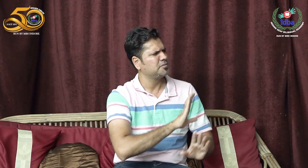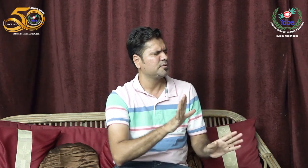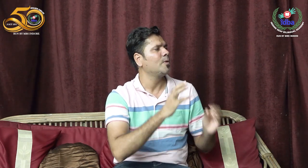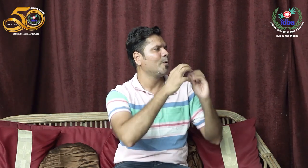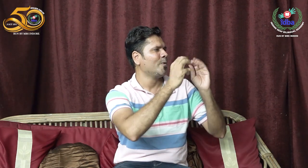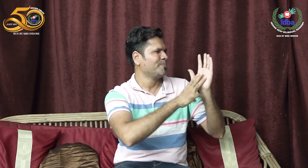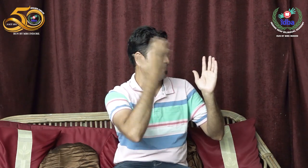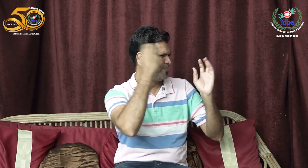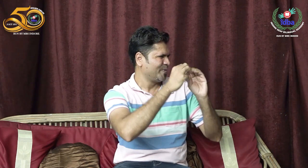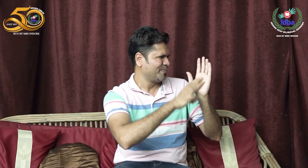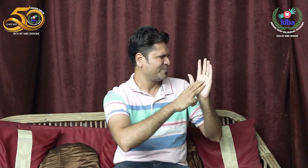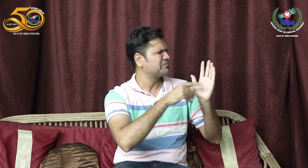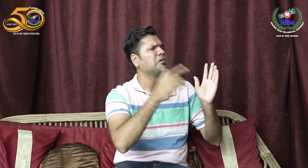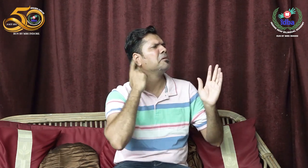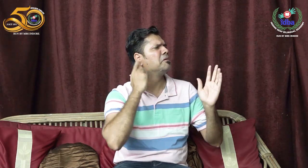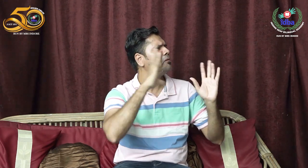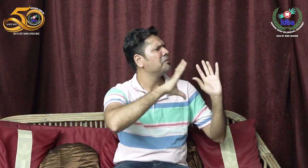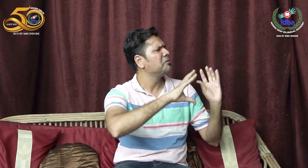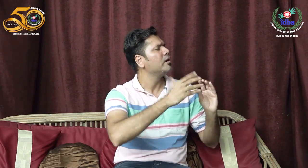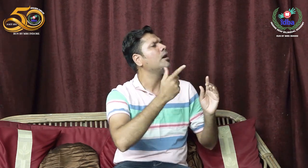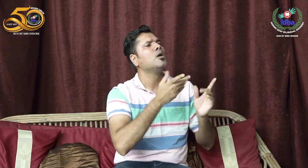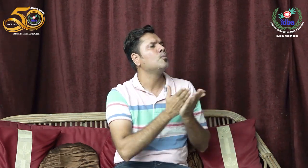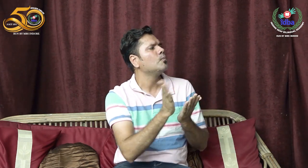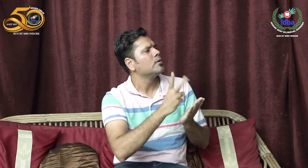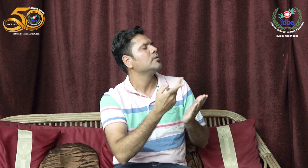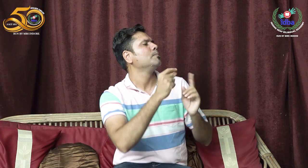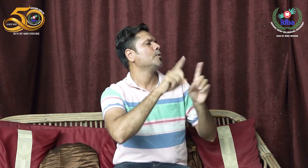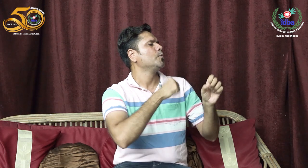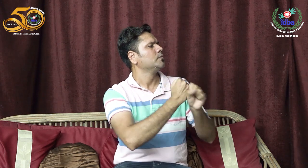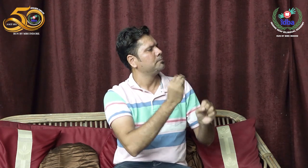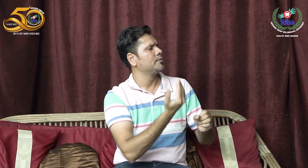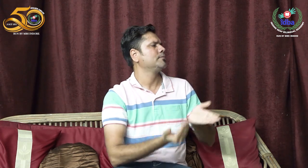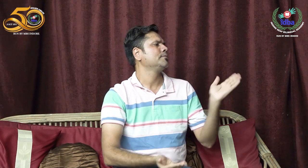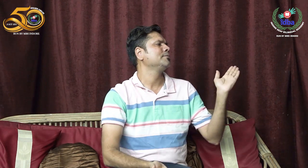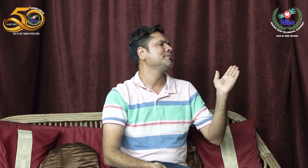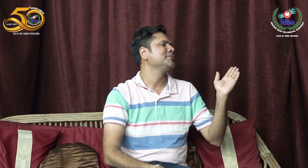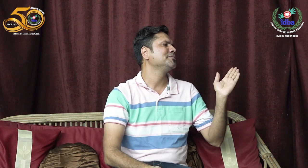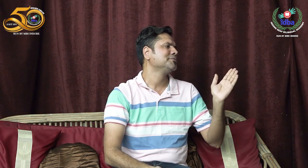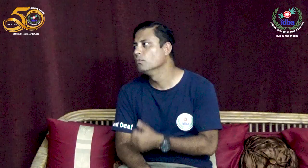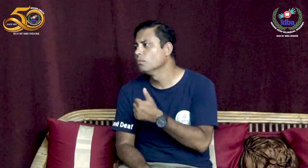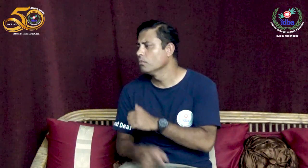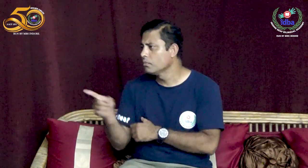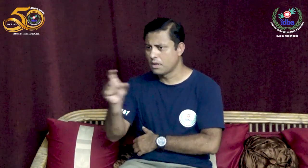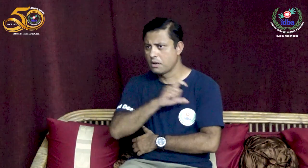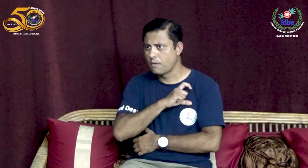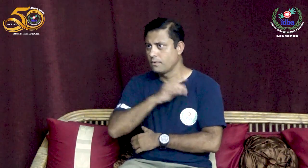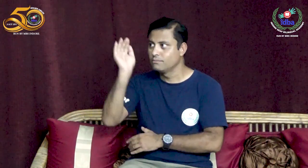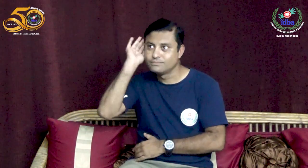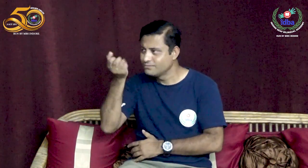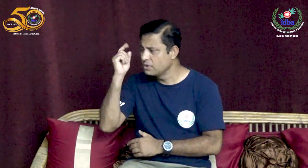एक साल अब हो गया इस बात को। खैर, तो BCom मैंने किया था, तब जो थे बहुत कम लोग थे BCom करने वाले। फिर मुझे कहा किसी ने कि तुम ये कोर्स करो, तो फिर